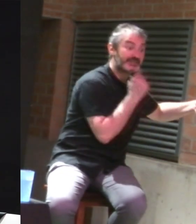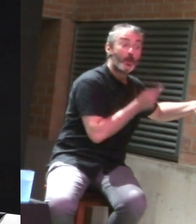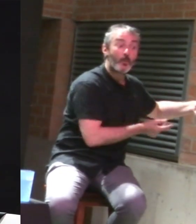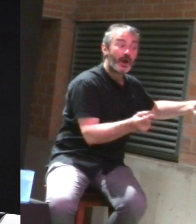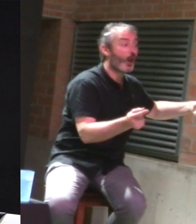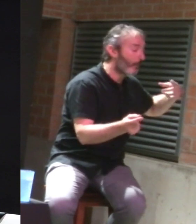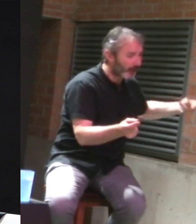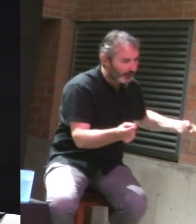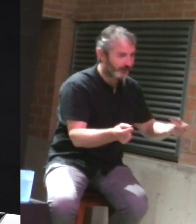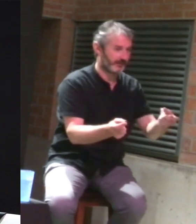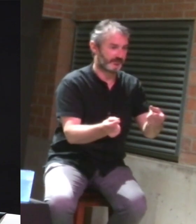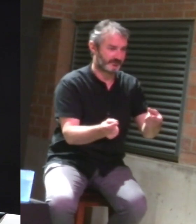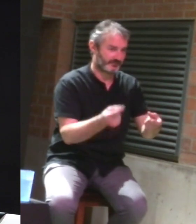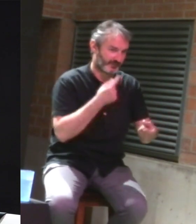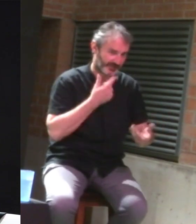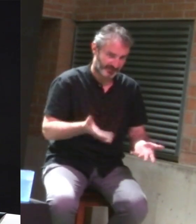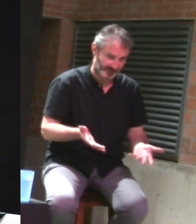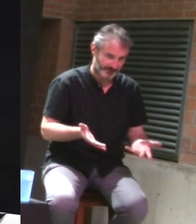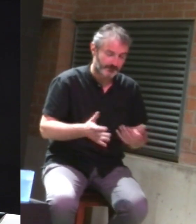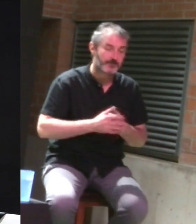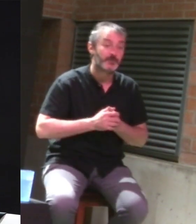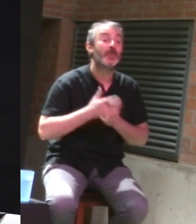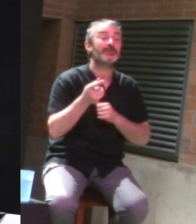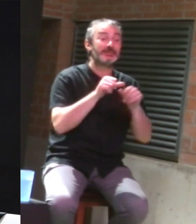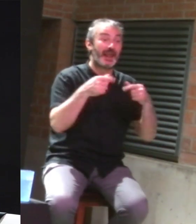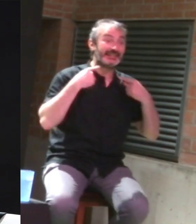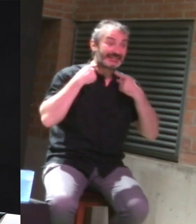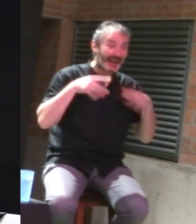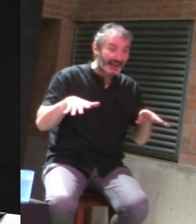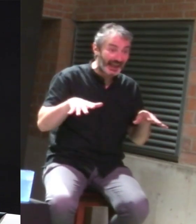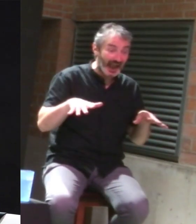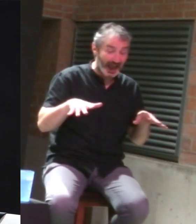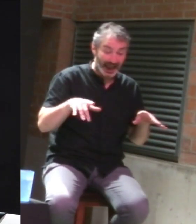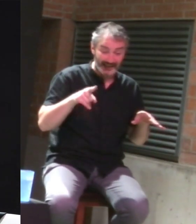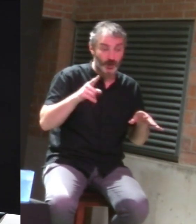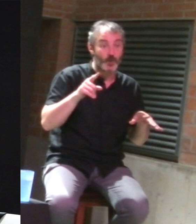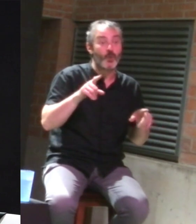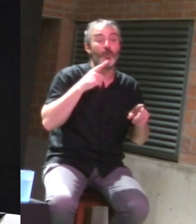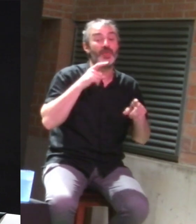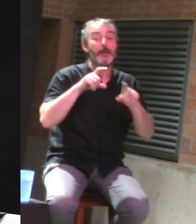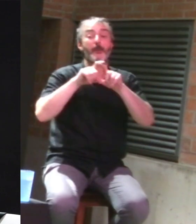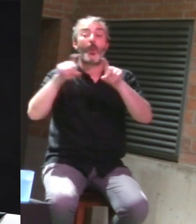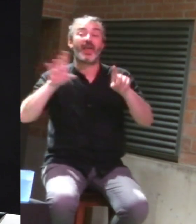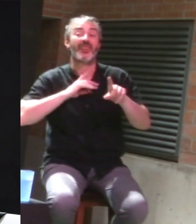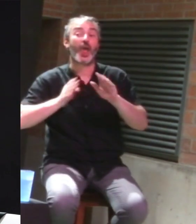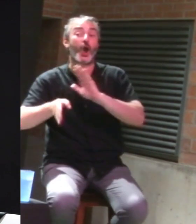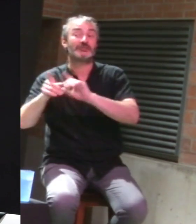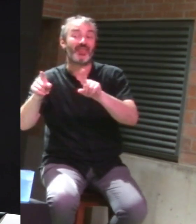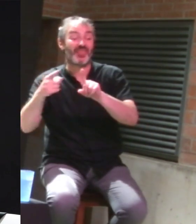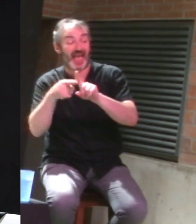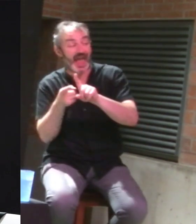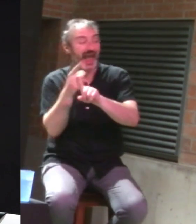es quedés a casa. Fixeu-vos bé, perquè la Setmana Tràgica per mi és un gran precedent de la vaga de la Constància, perquè les